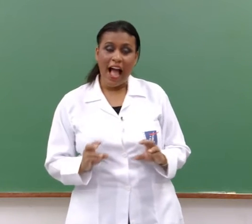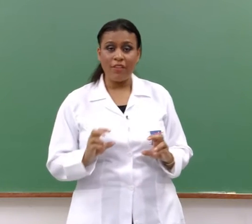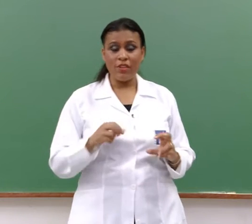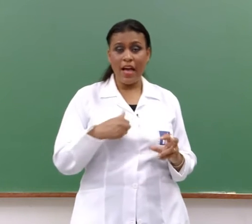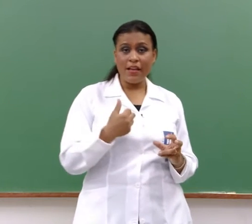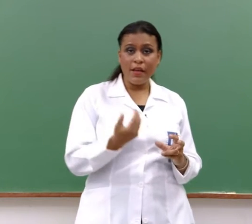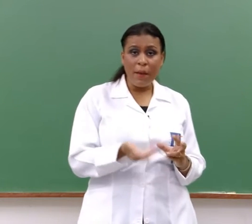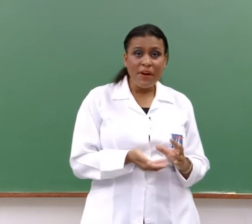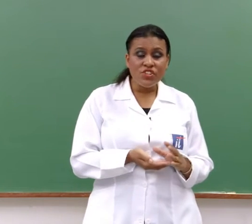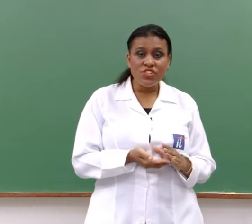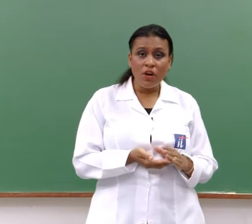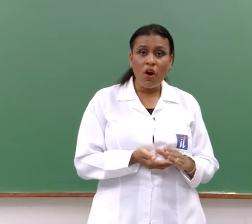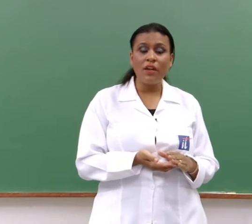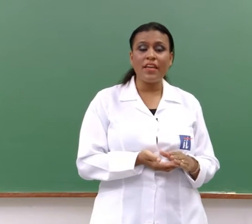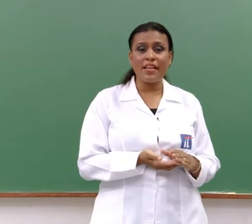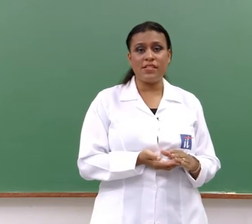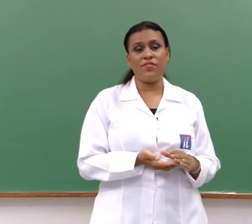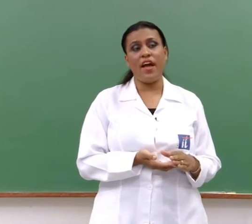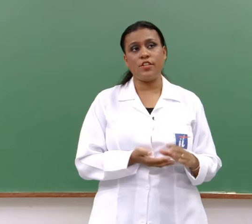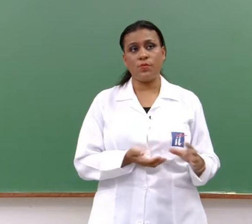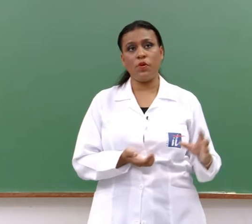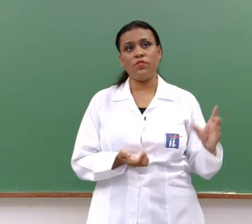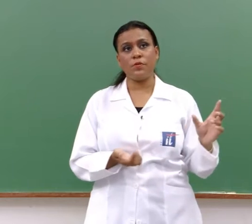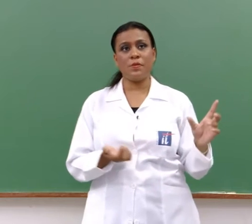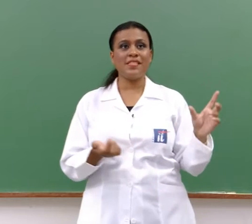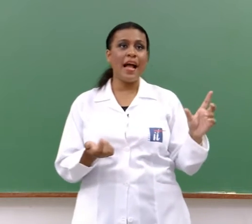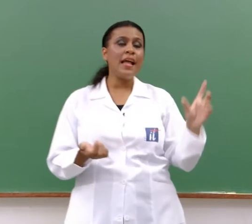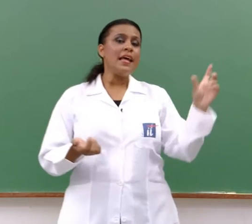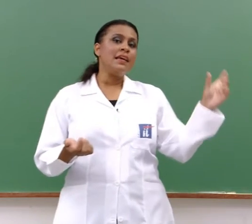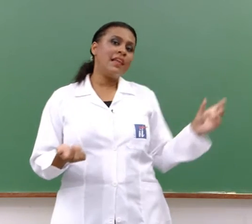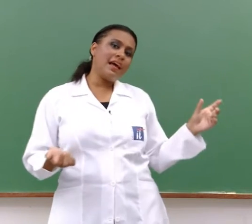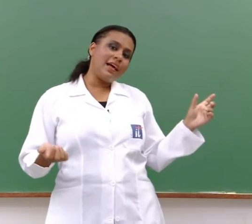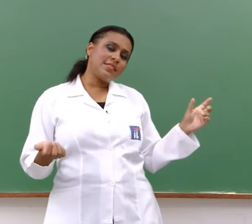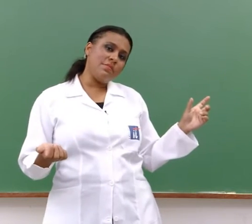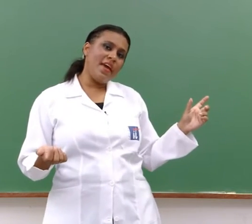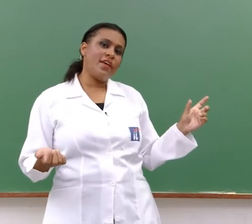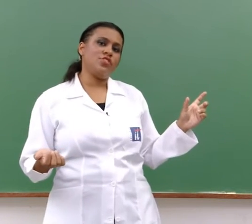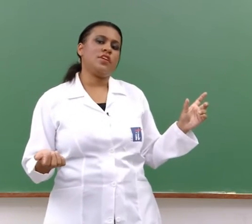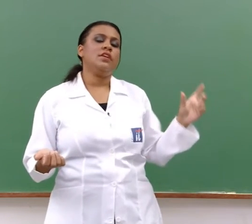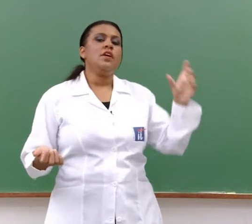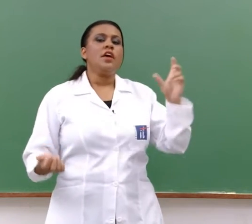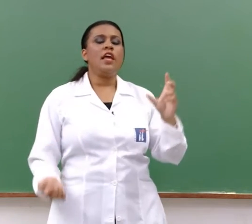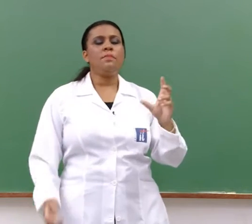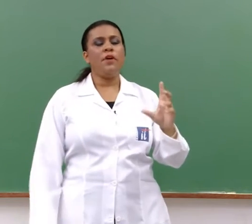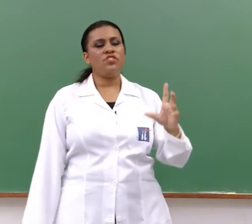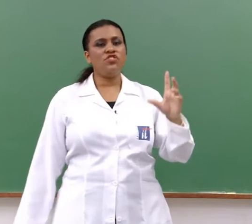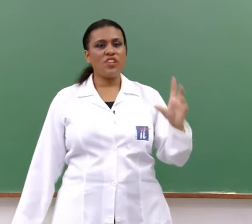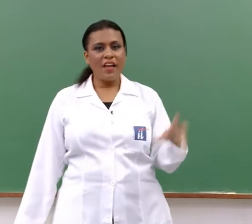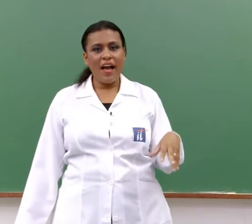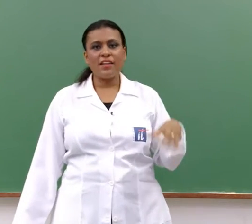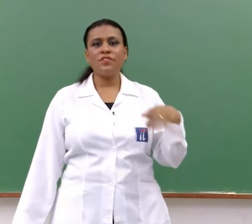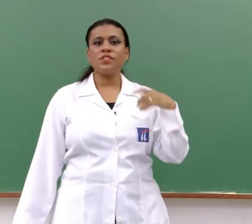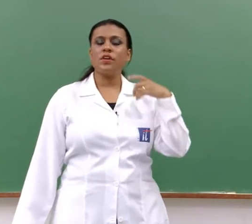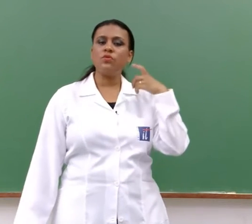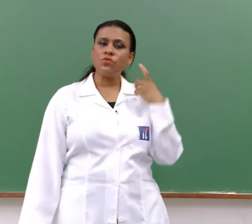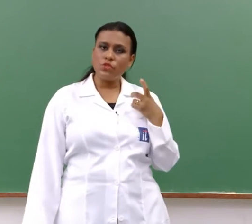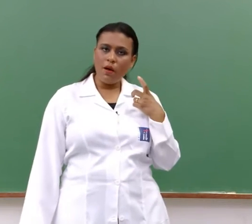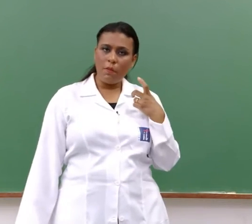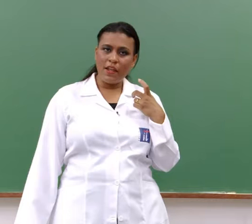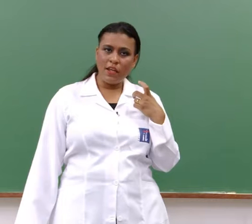diagnosticado. E aí, a partir de agora, o que é que se faz? Bom, vamos pensar na classe médica. Ele pode indicar que você use um aparelho